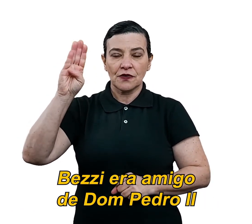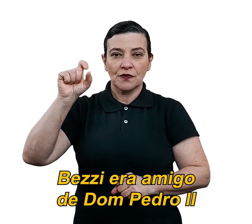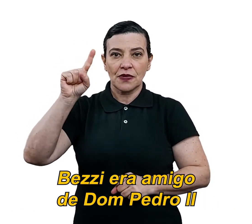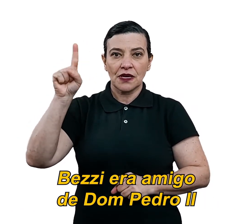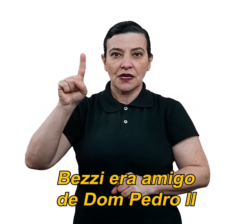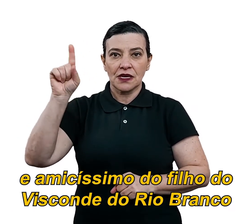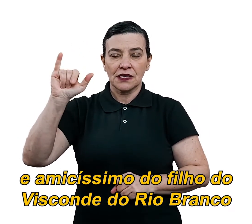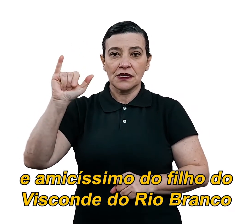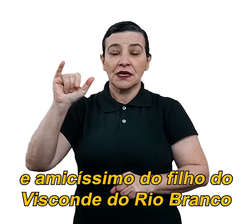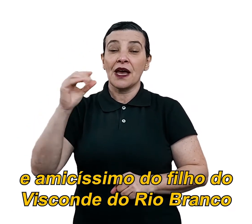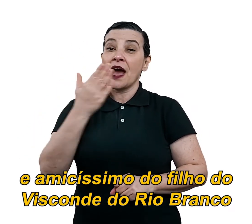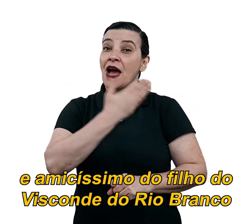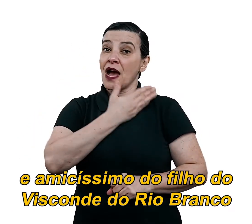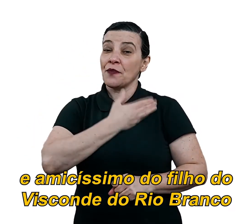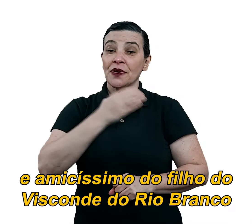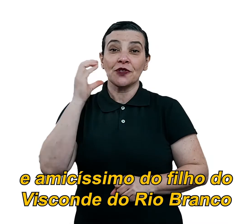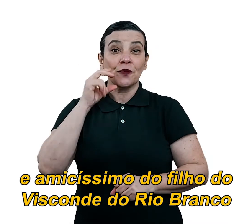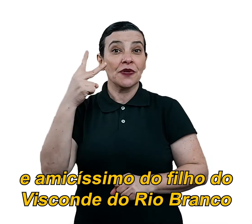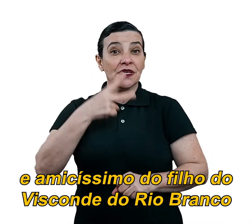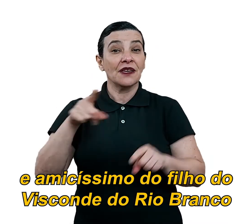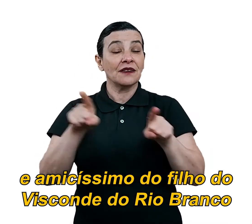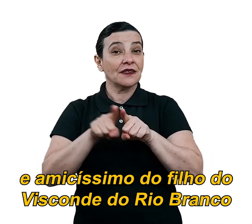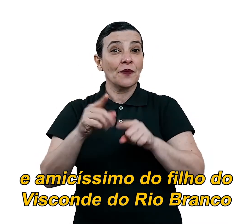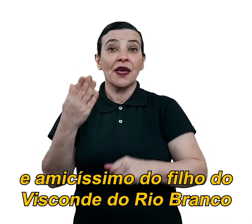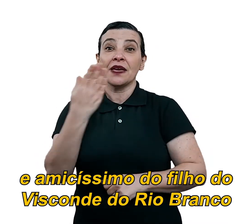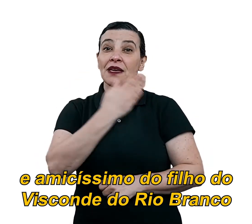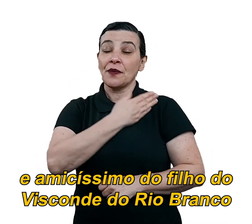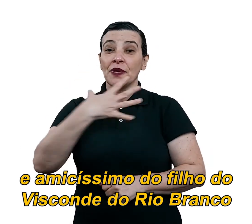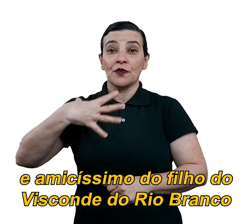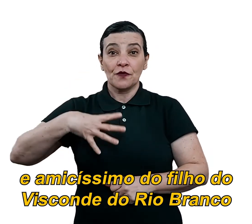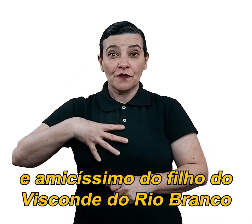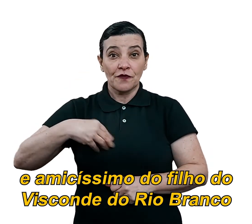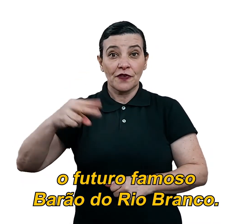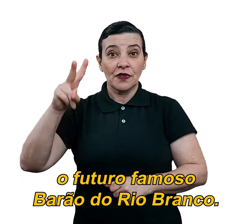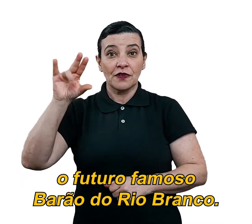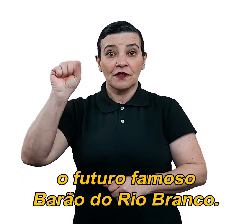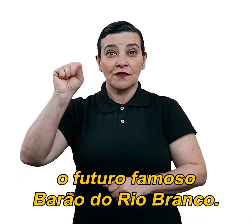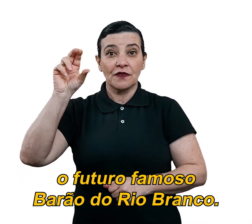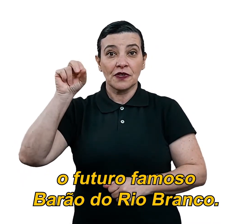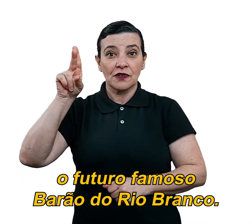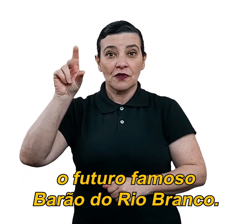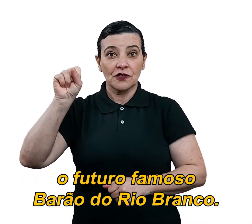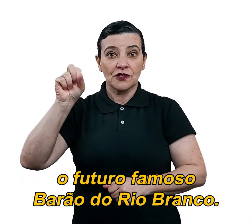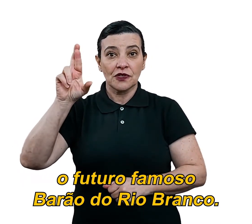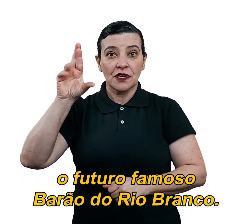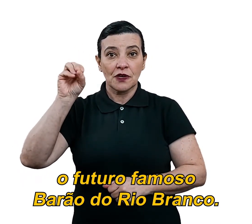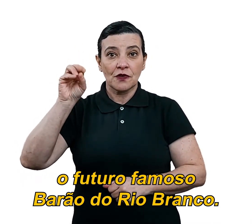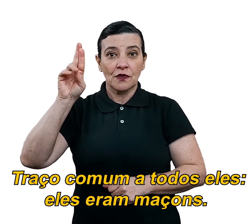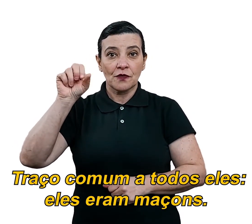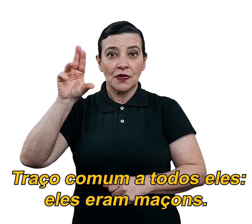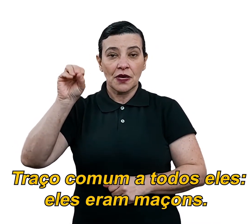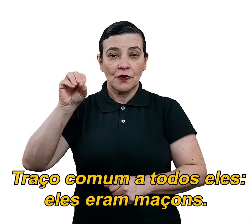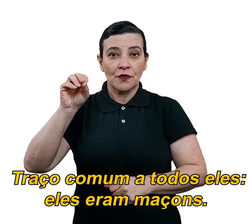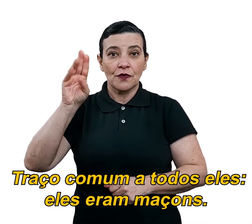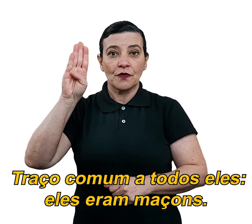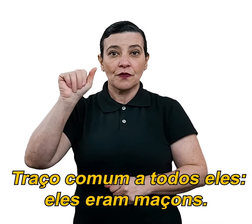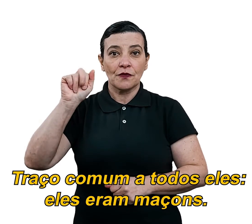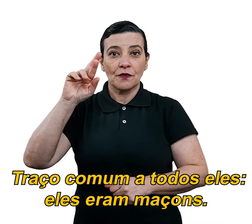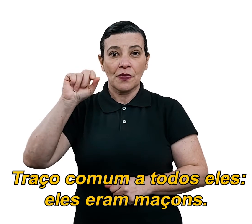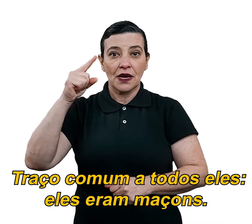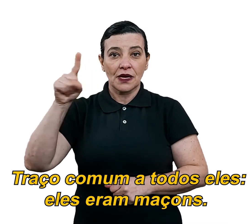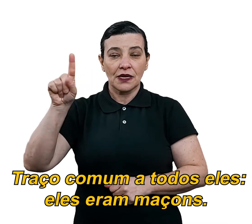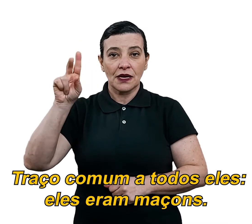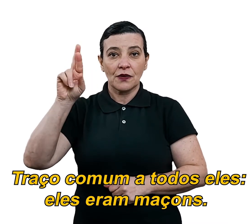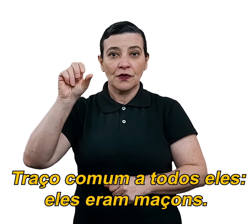Dom Pedro II e amicíssimo do filho do Visconde do Rio Branco, o futuro famoso Barão do Rio Branco. Traço comum a